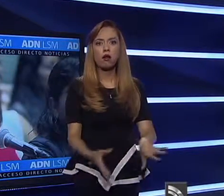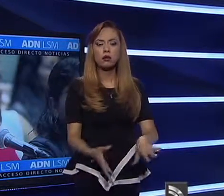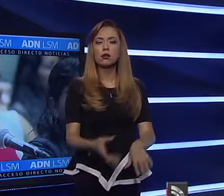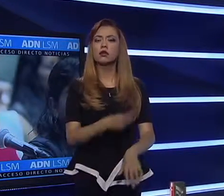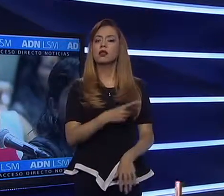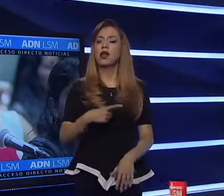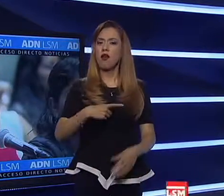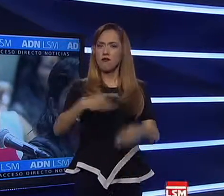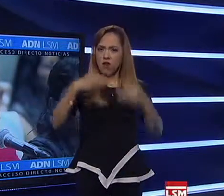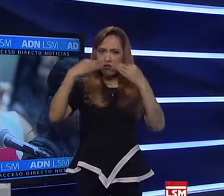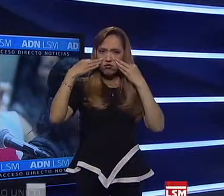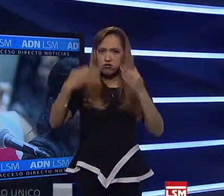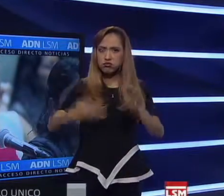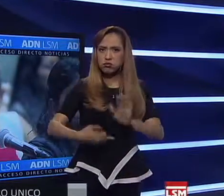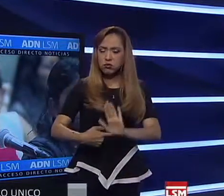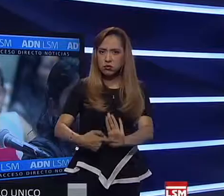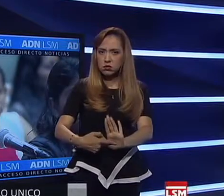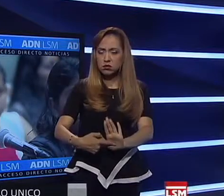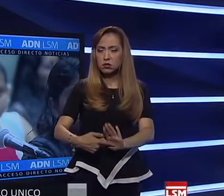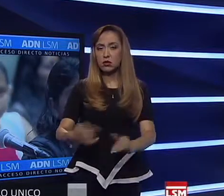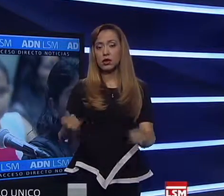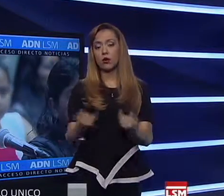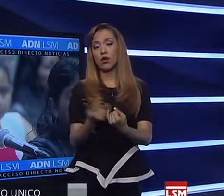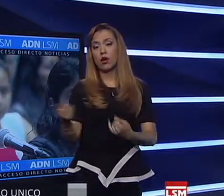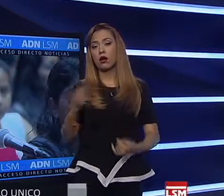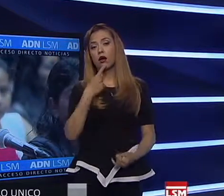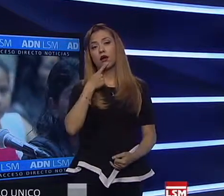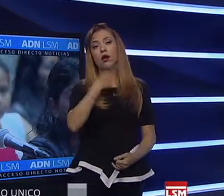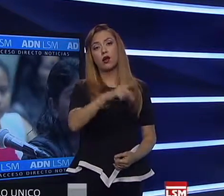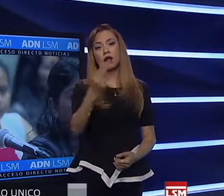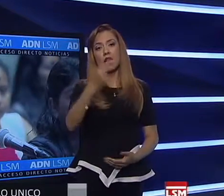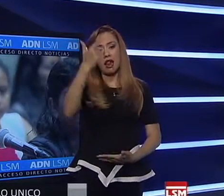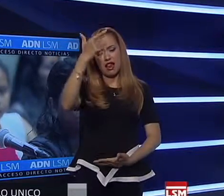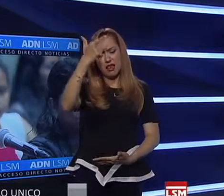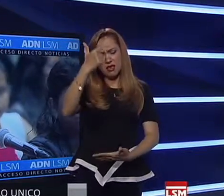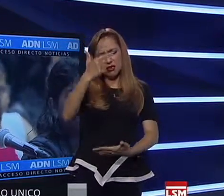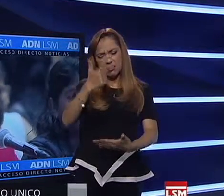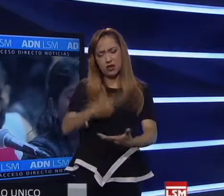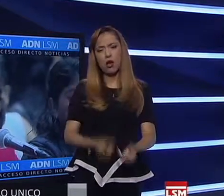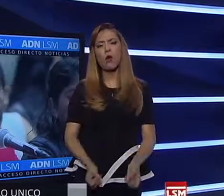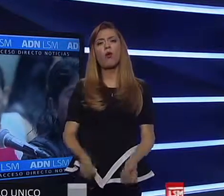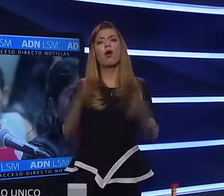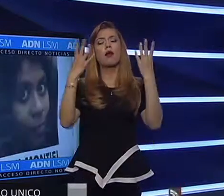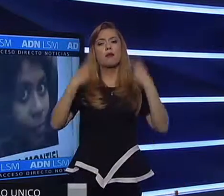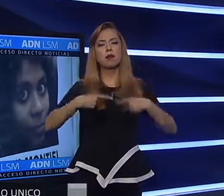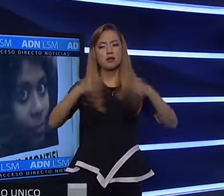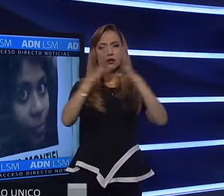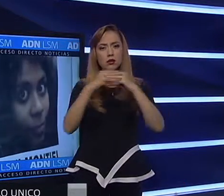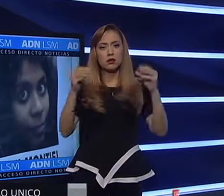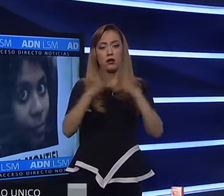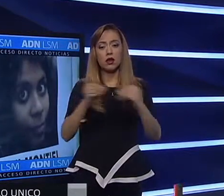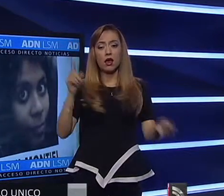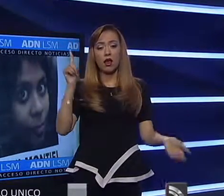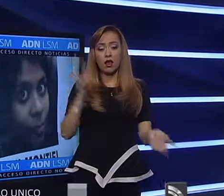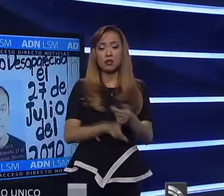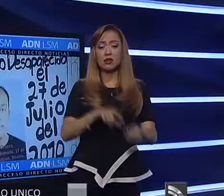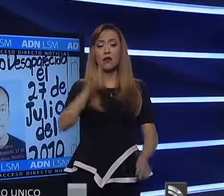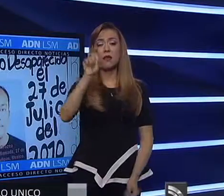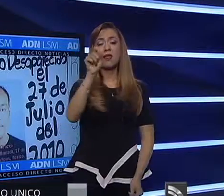Asimismo, demandaron la creación de un registro único de desaparecidos, incluidos los 26,000 que ha generado el combate contra el